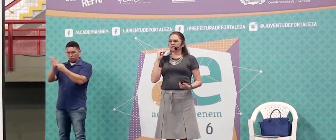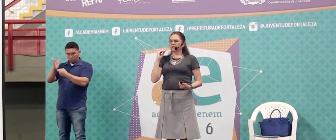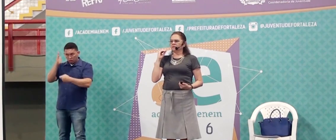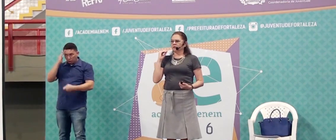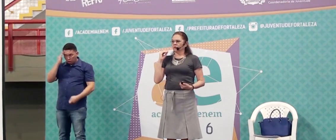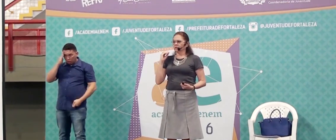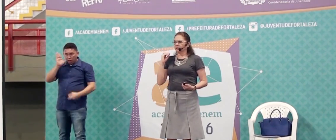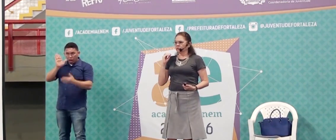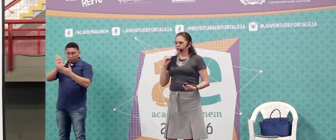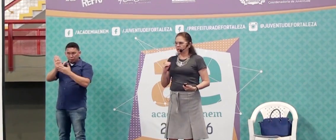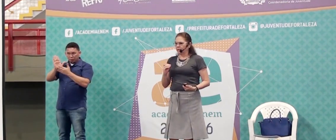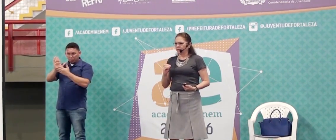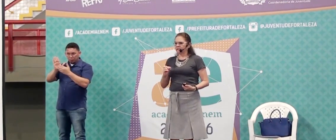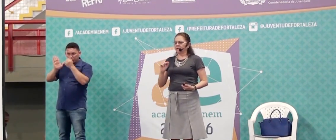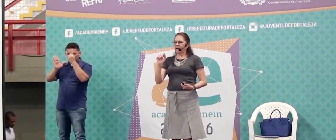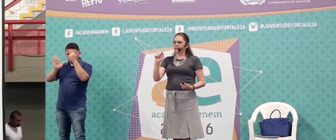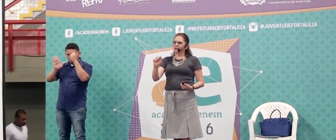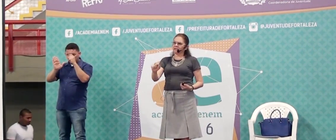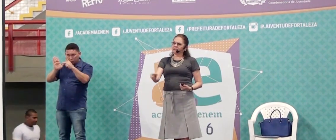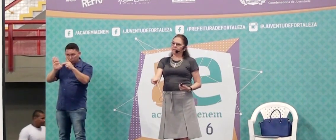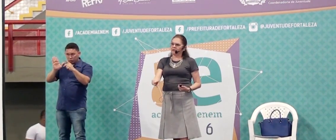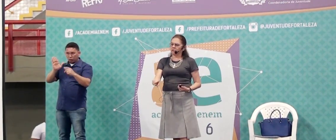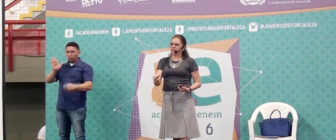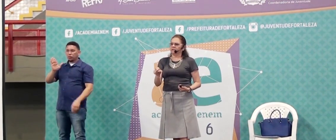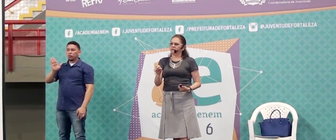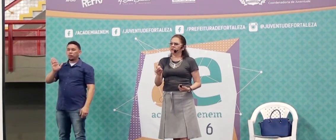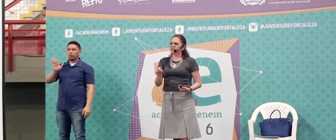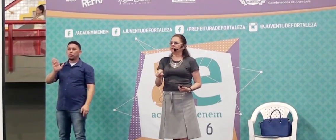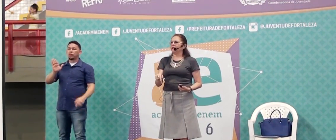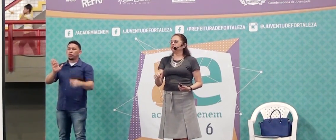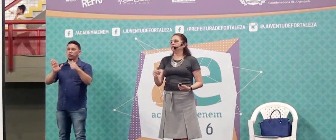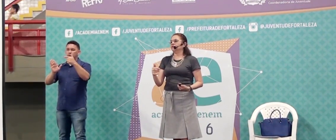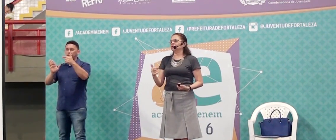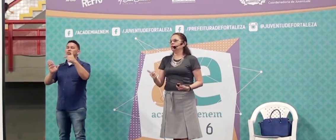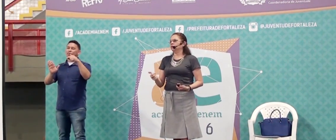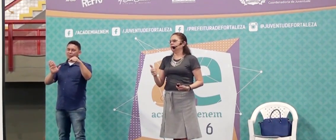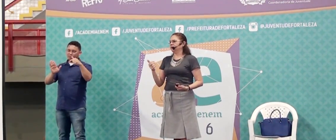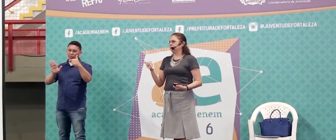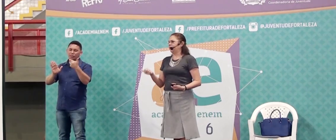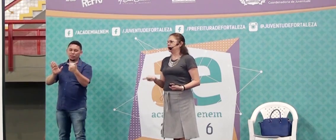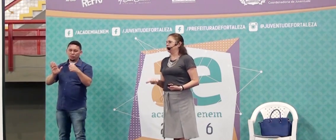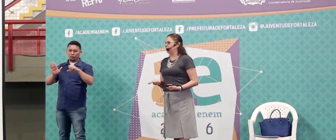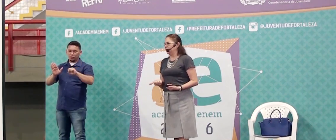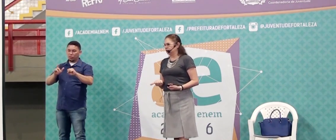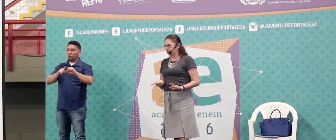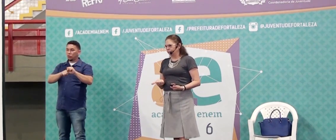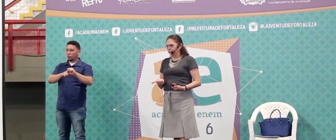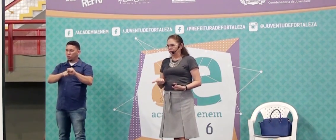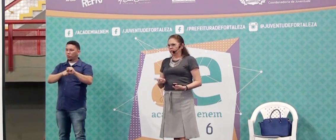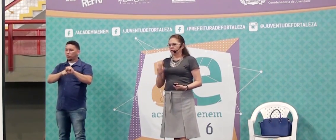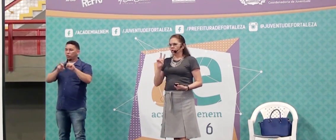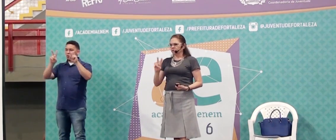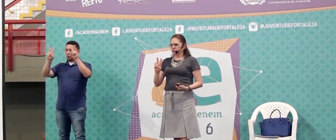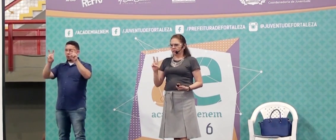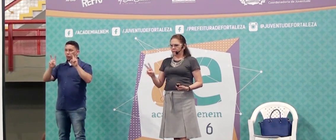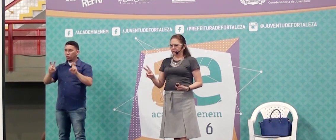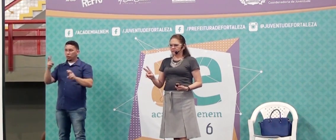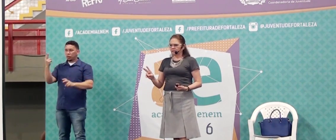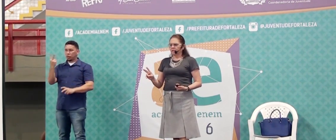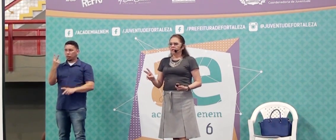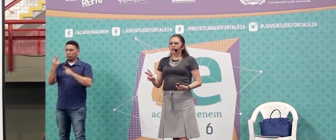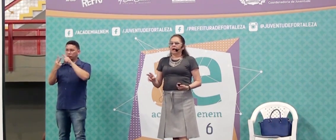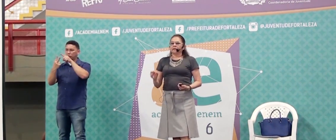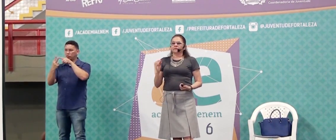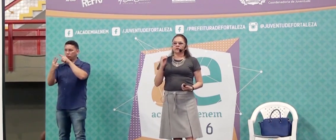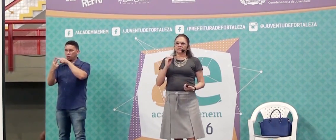Onde vocês vão encontrar os temas? Aí nas páginas 27 e 28, respectivamente. Tem 2